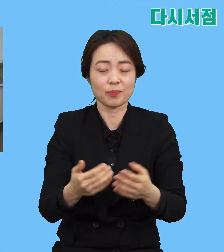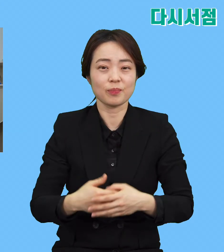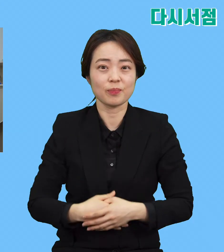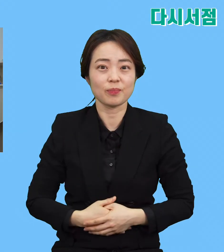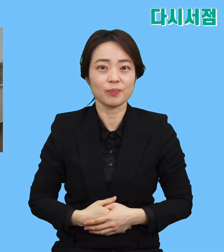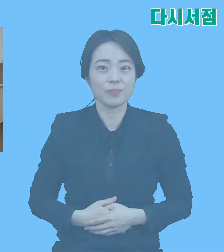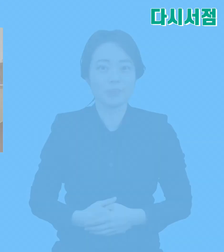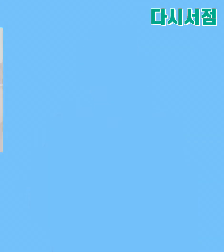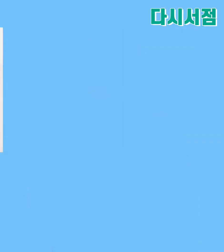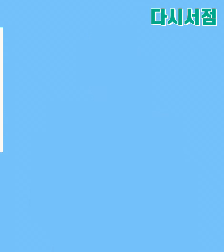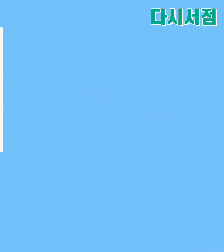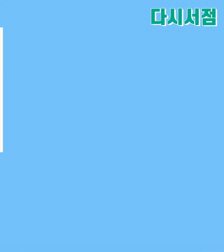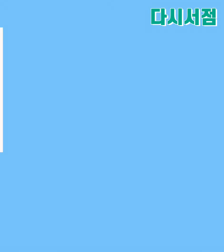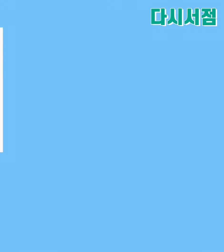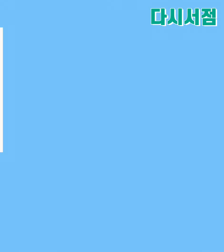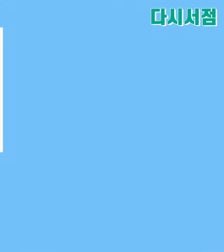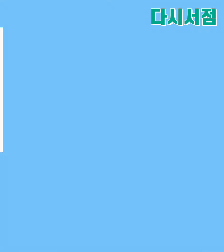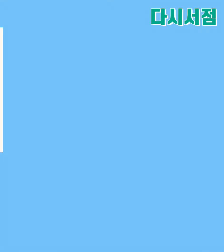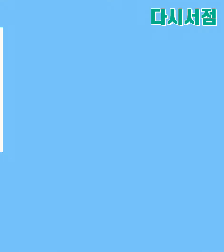알아볼게요.